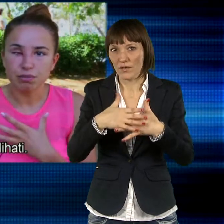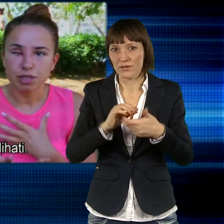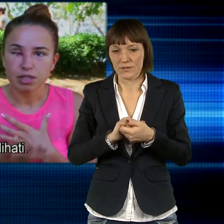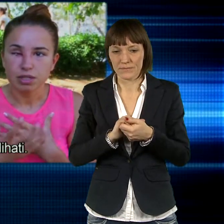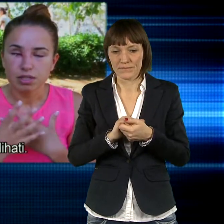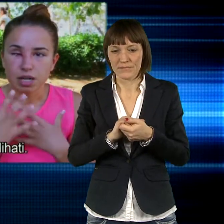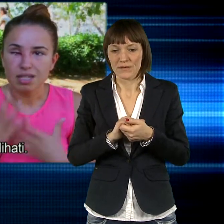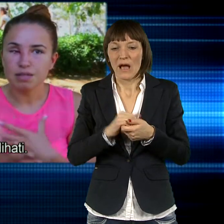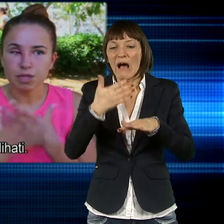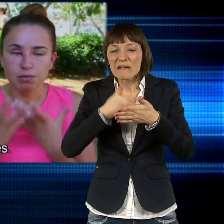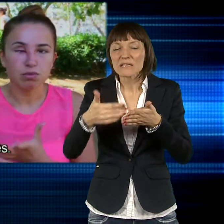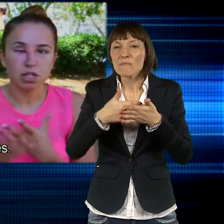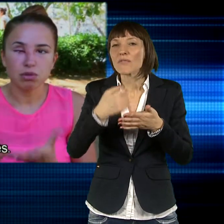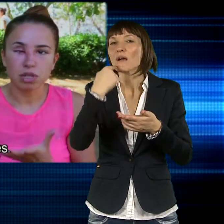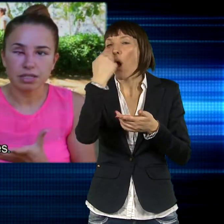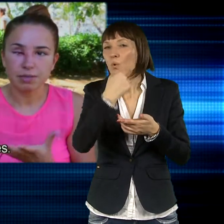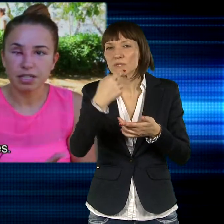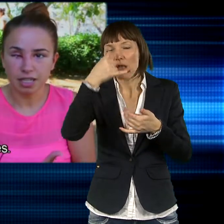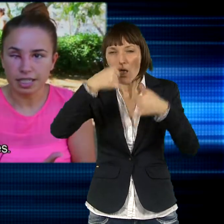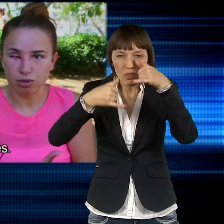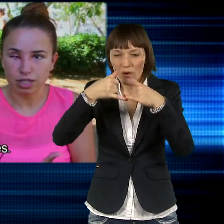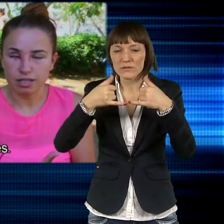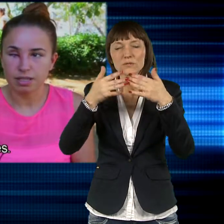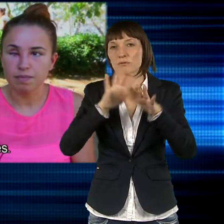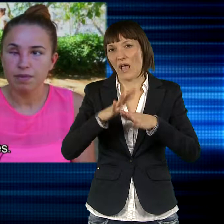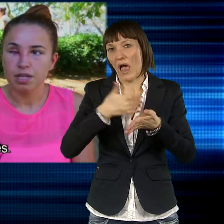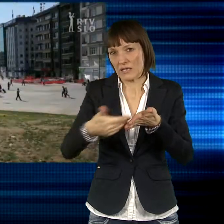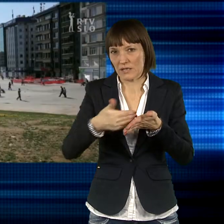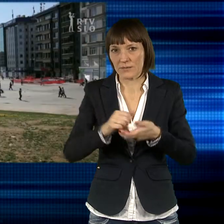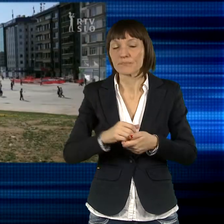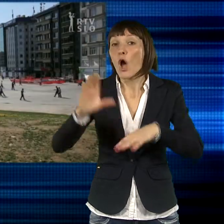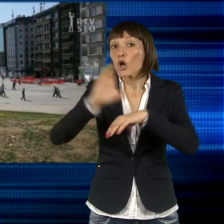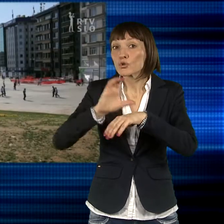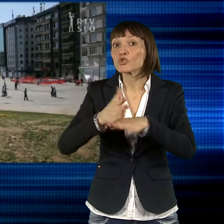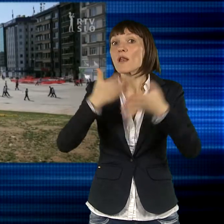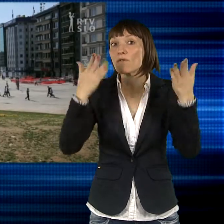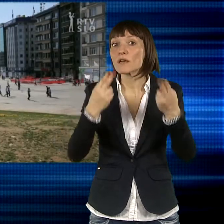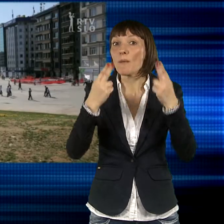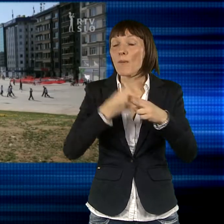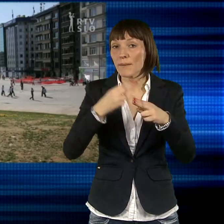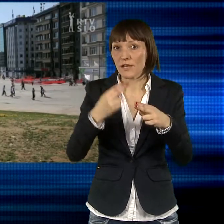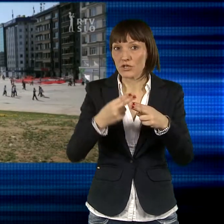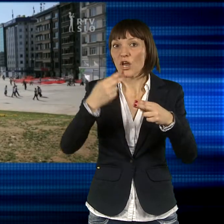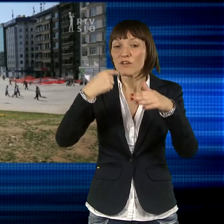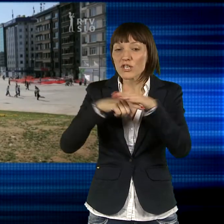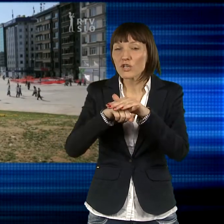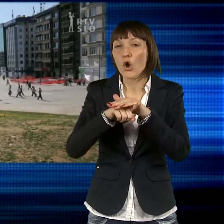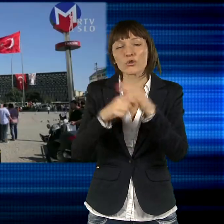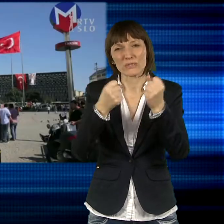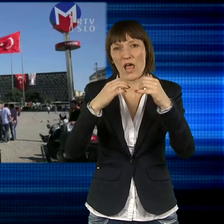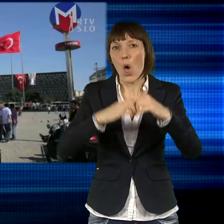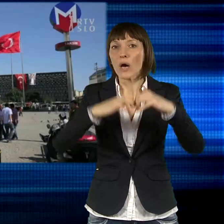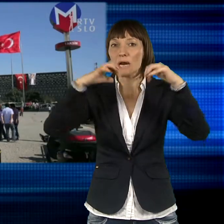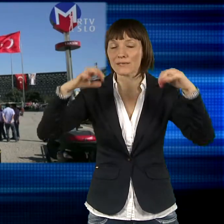alabiliyorum. Ağzımdan, burnumdan, kulaklarımdan kan geliyordu artık. Turčija je še ena velika in pomembna država, ki je